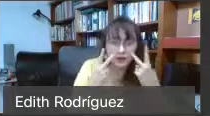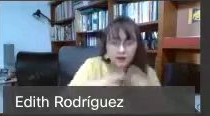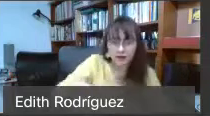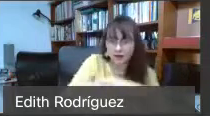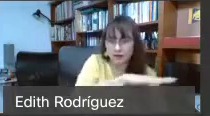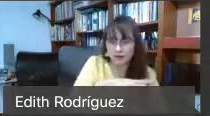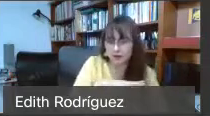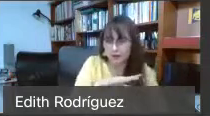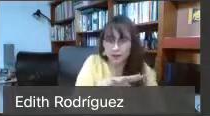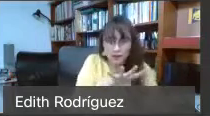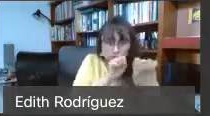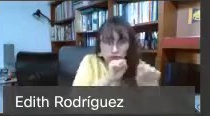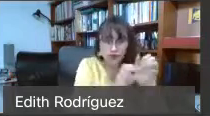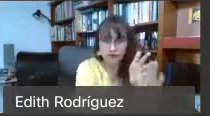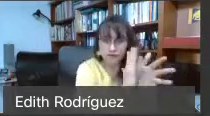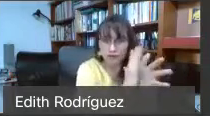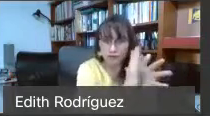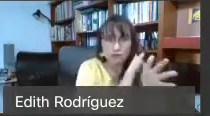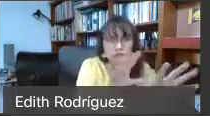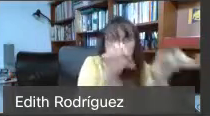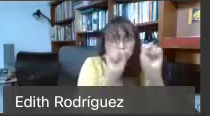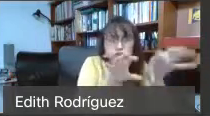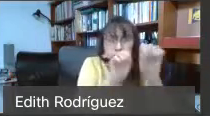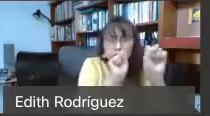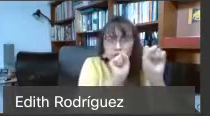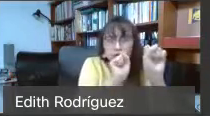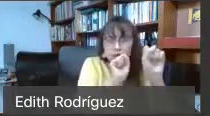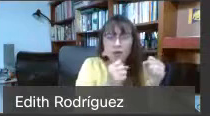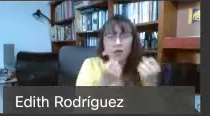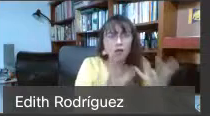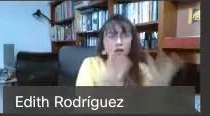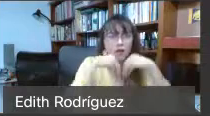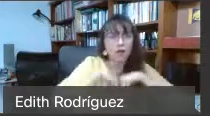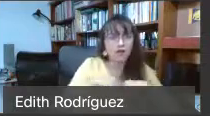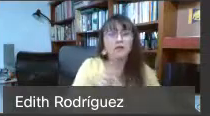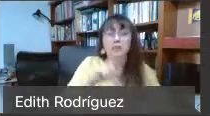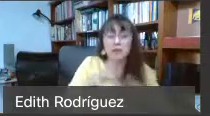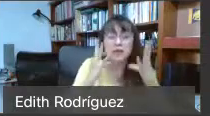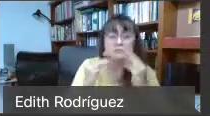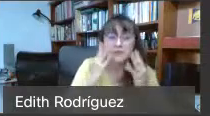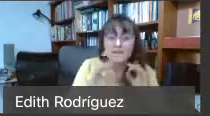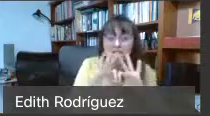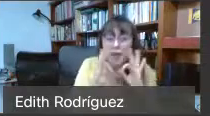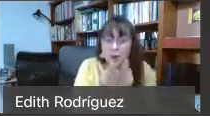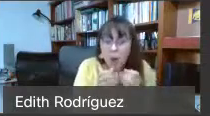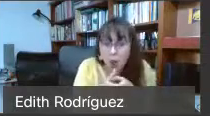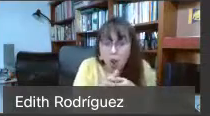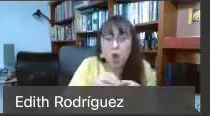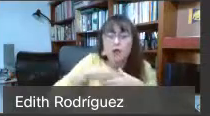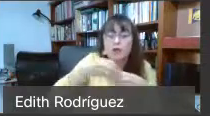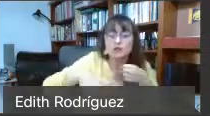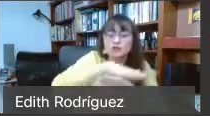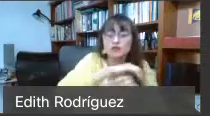estar en disposición para aprender una segunda lengua, pero para ello tiene que tener las bases de una. Yo adquiera